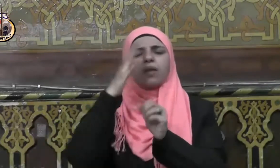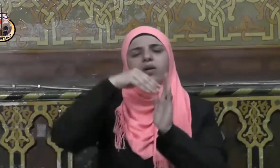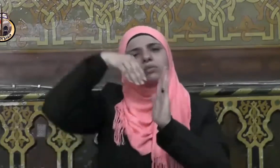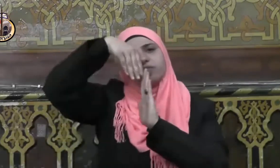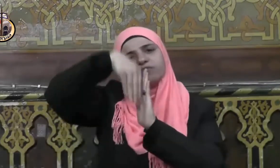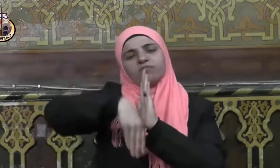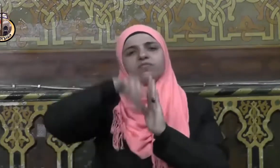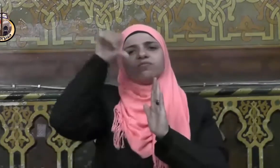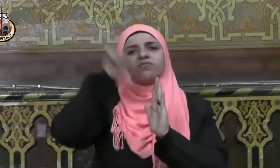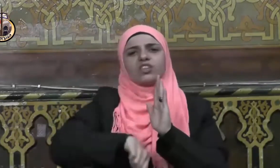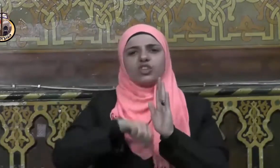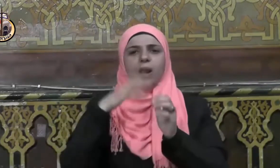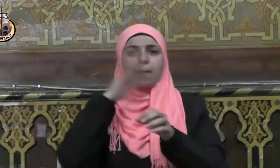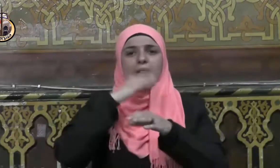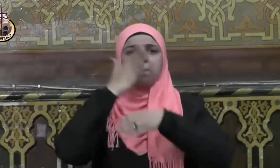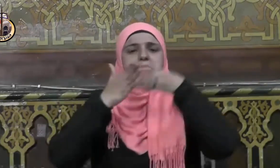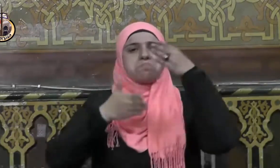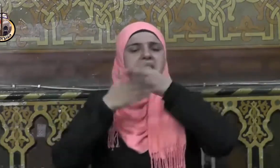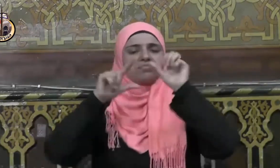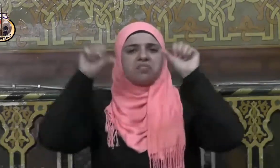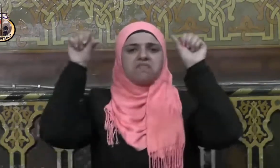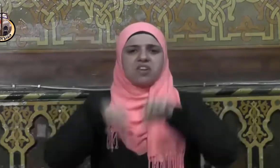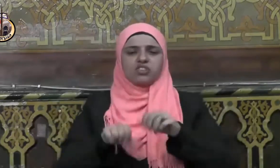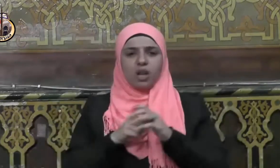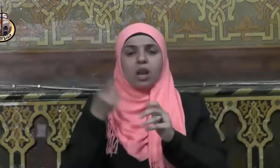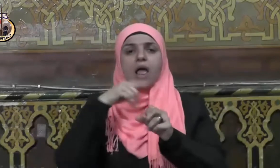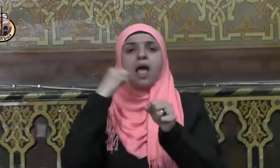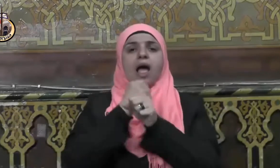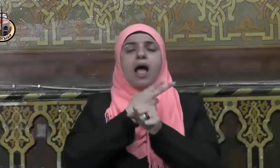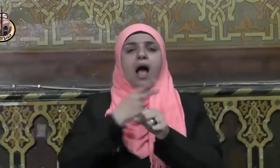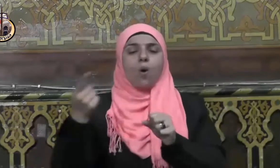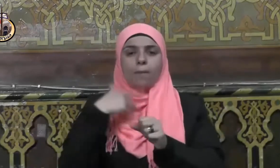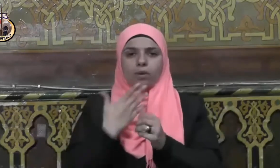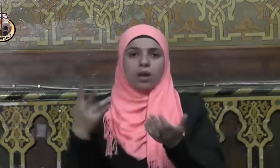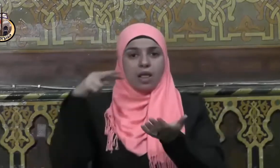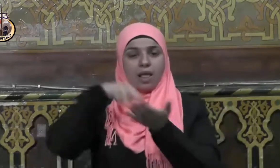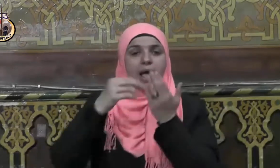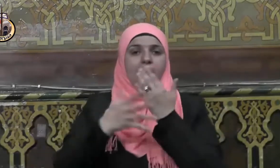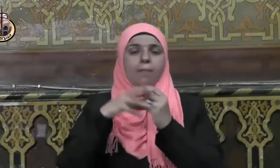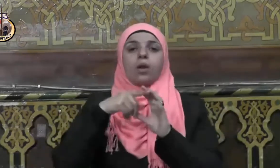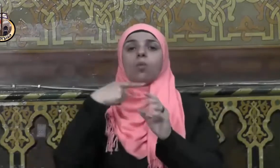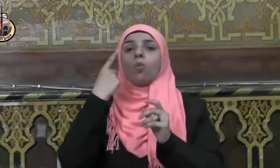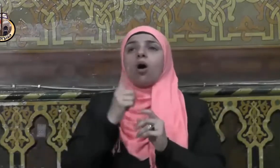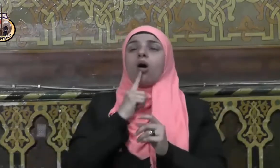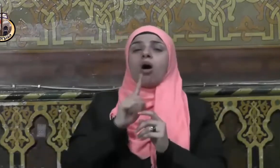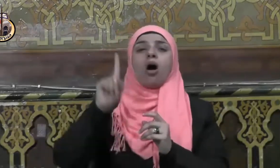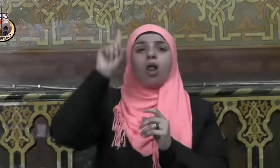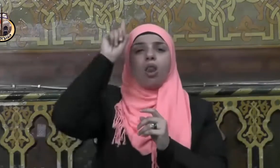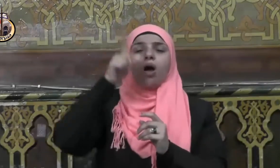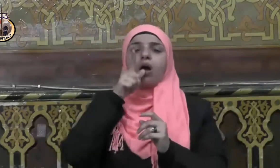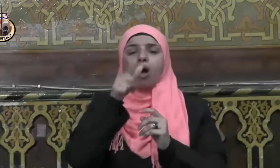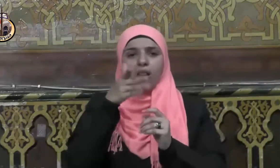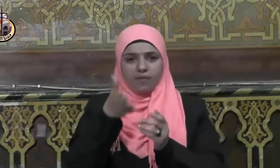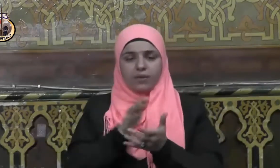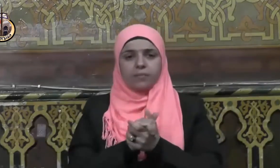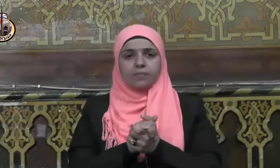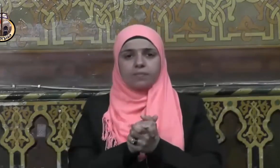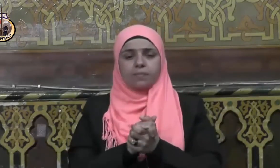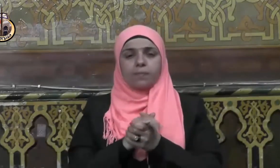في أصل بنائها وعوامل قيامها. ولله در القائل: وإذا